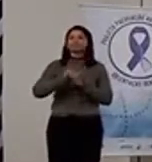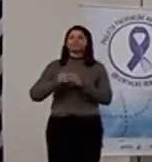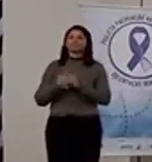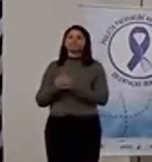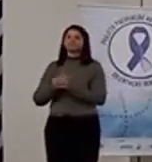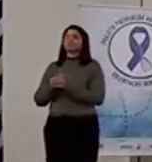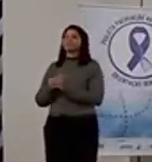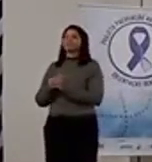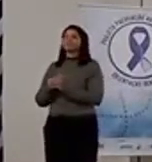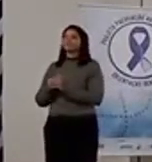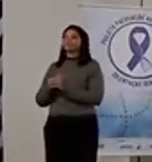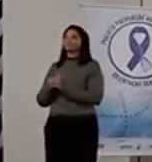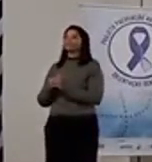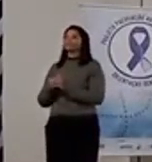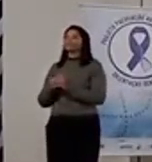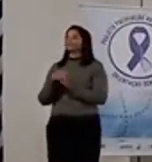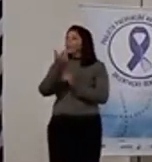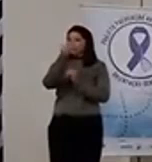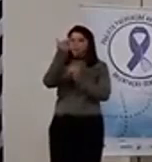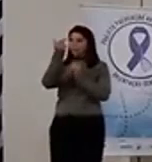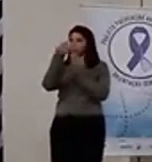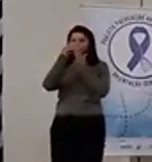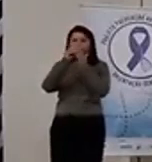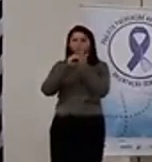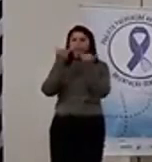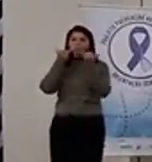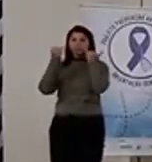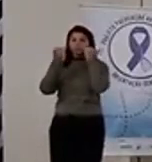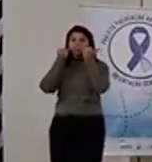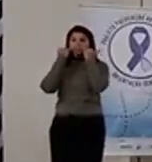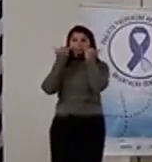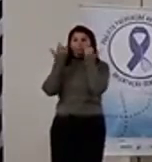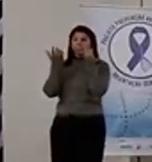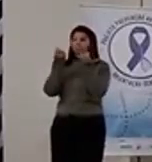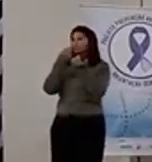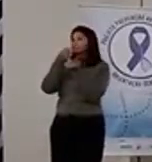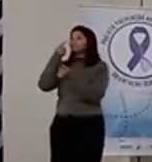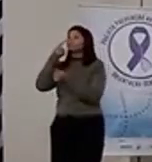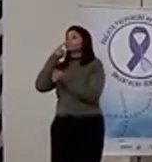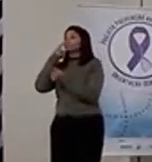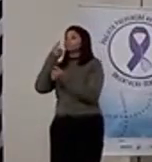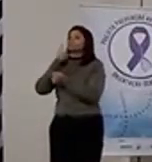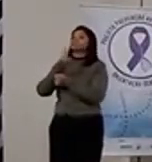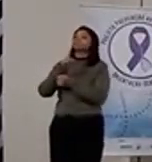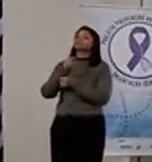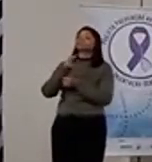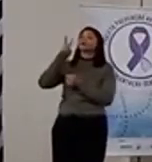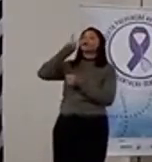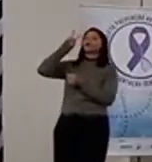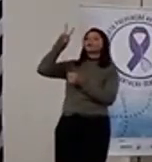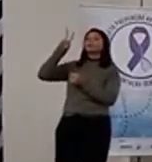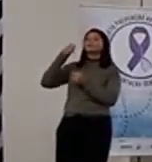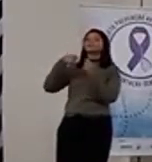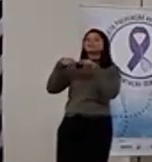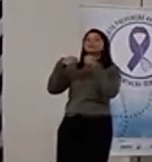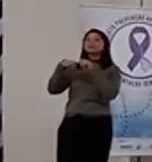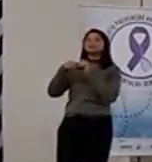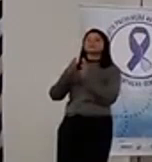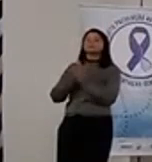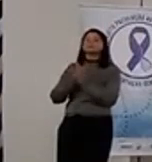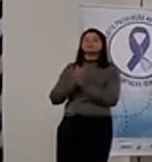é verdade? Ah, se não tem dados, vamos arriscar. Não, né? Então, assim, é bom lembrar esse detalhe. Então, esses são os